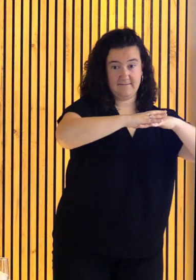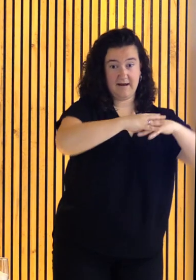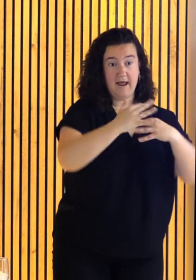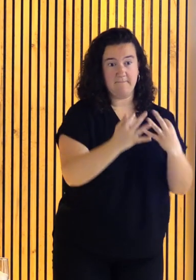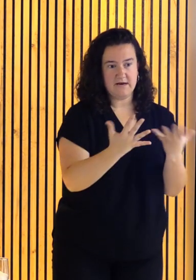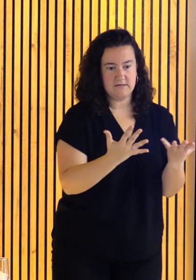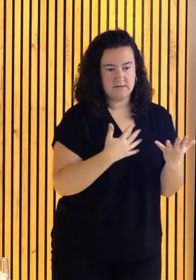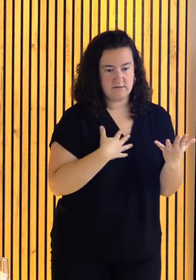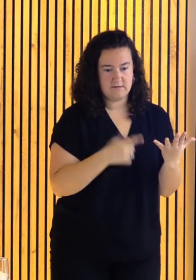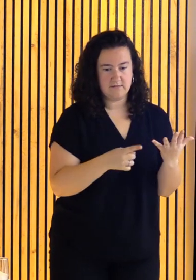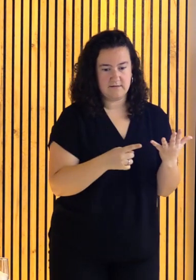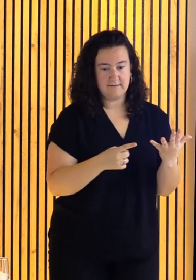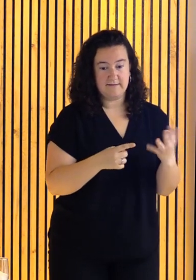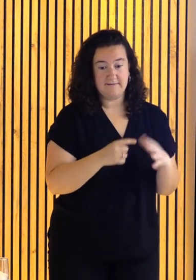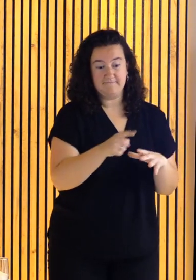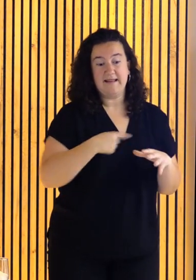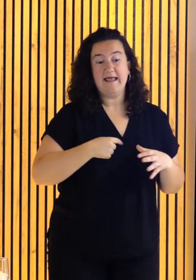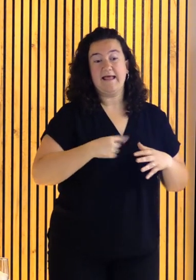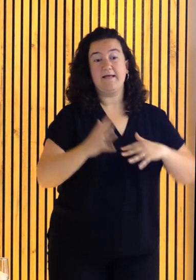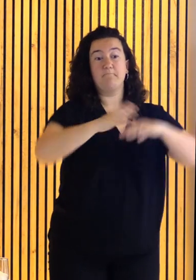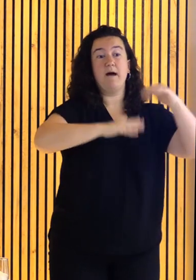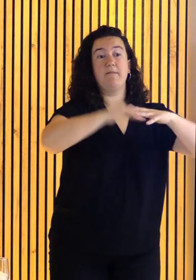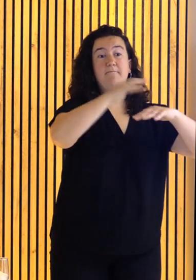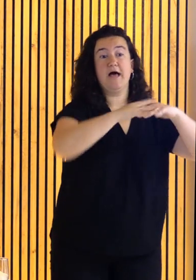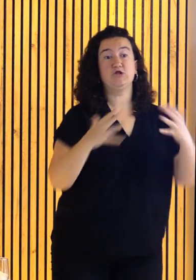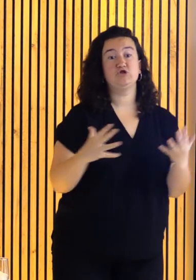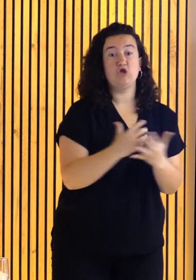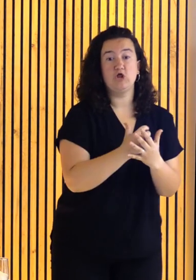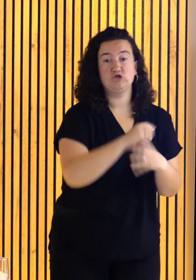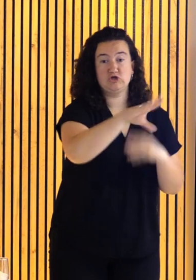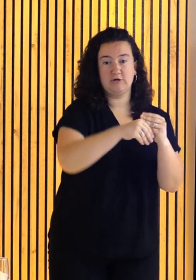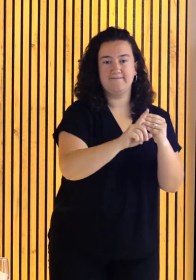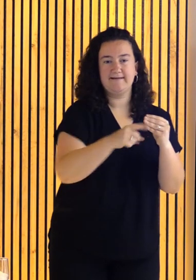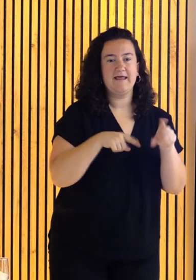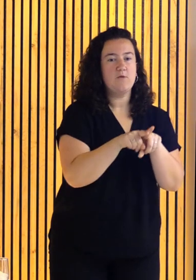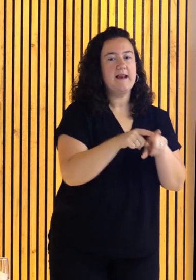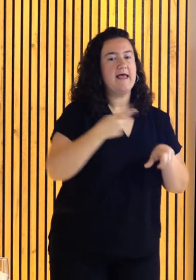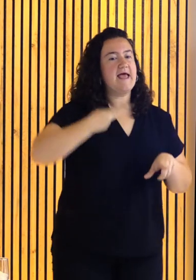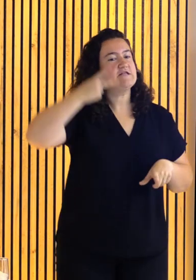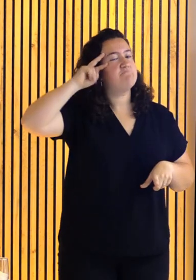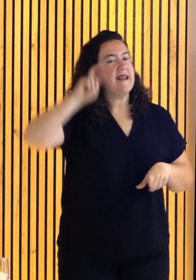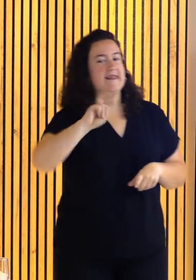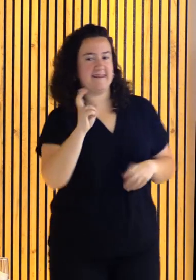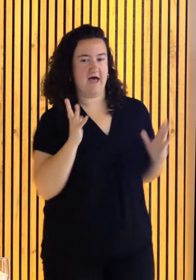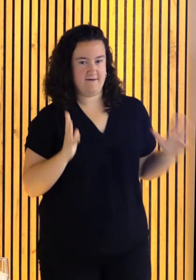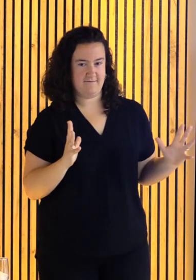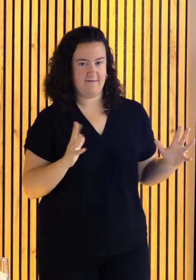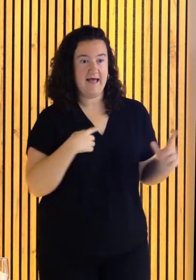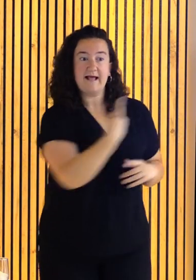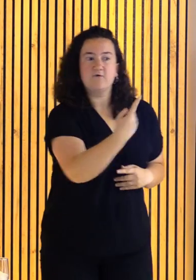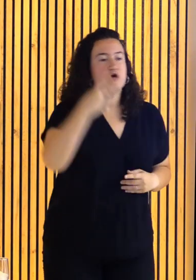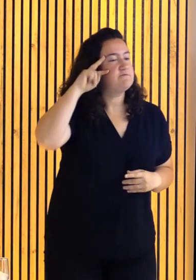gain jartze guztien batura, baizik eta beste esperientzia desberdin bat. Hau da, emakume